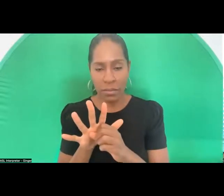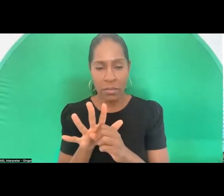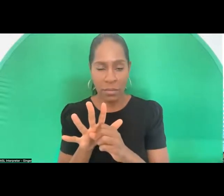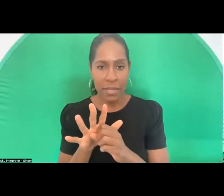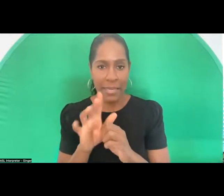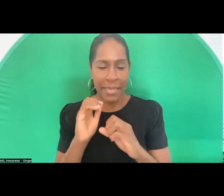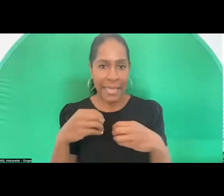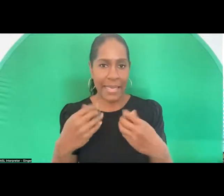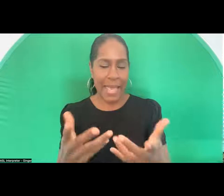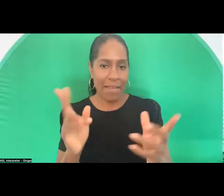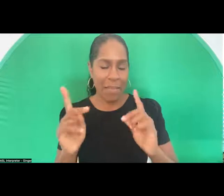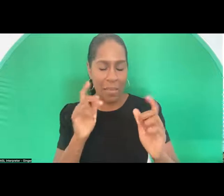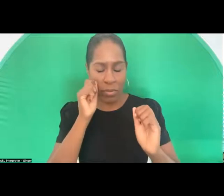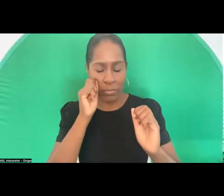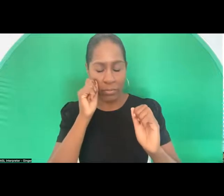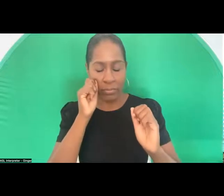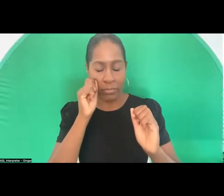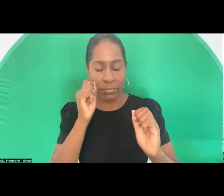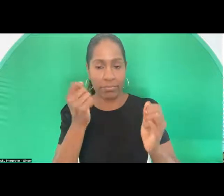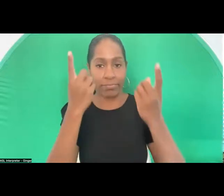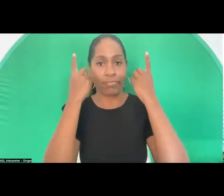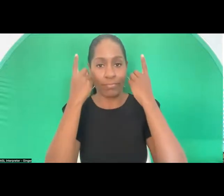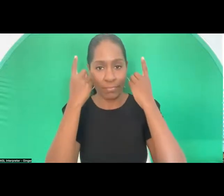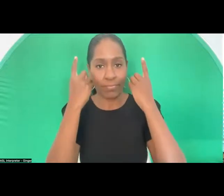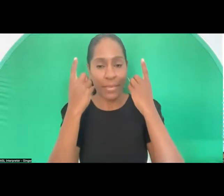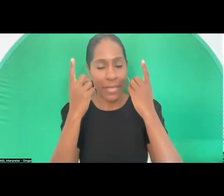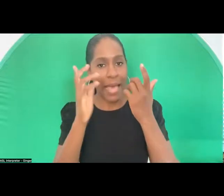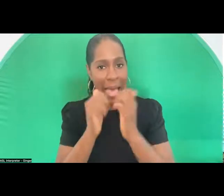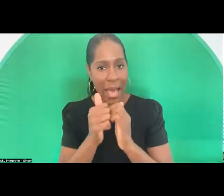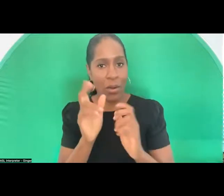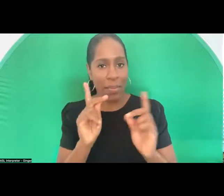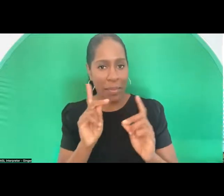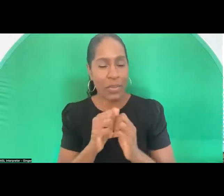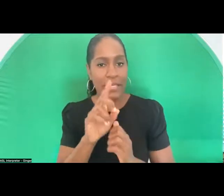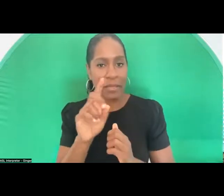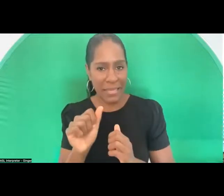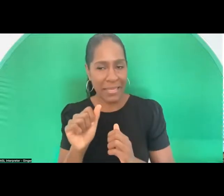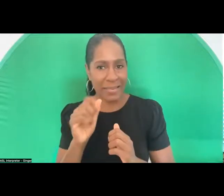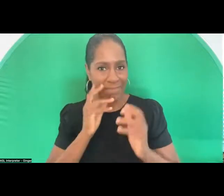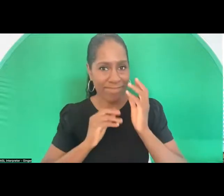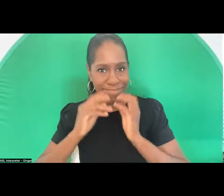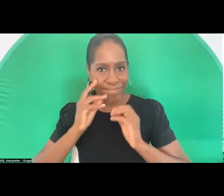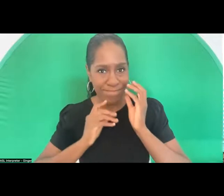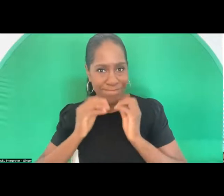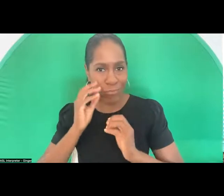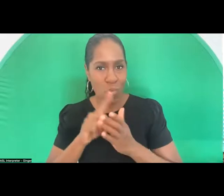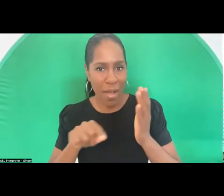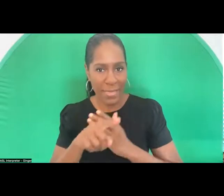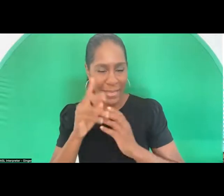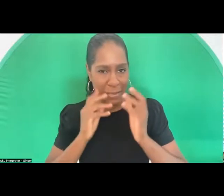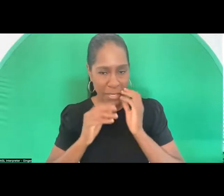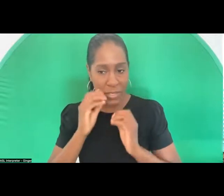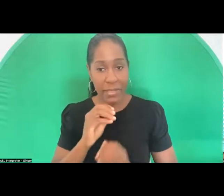del ciudadano normal de unas pocas de las crisis que experimentan las personas con discapacidad de la comunidad de bebé